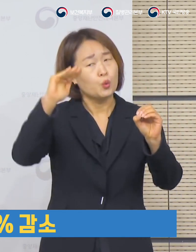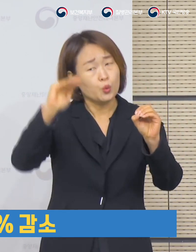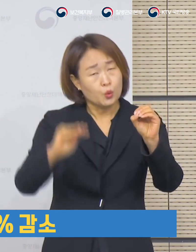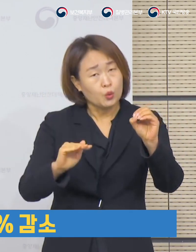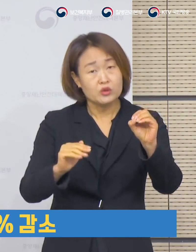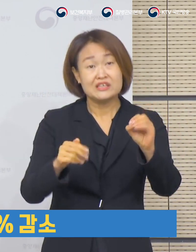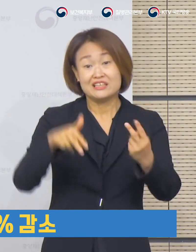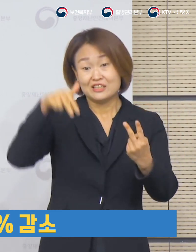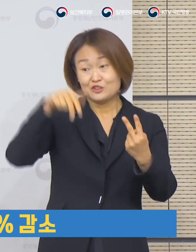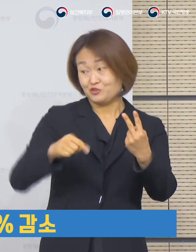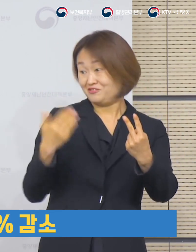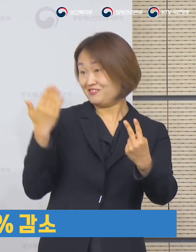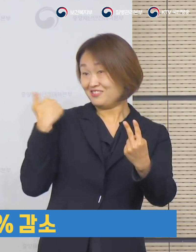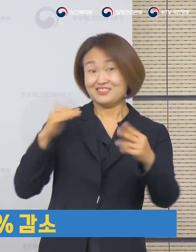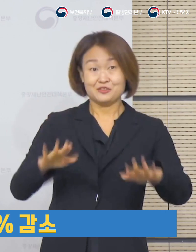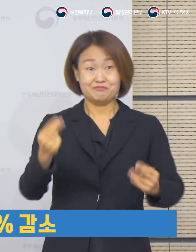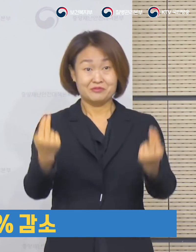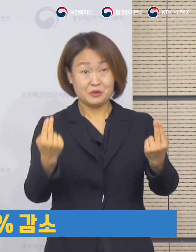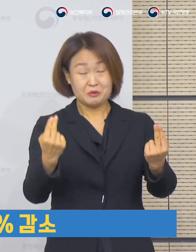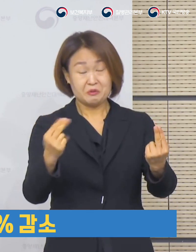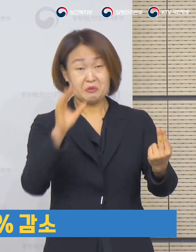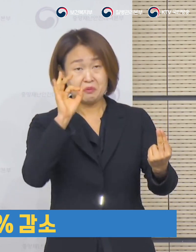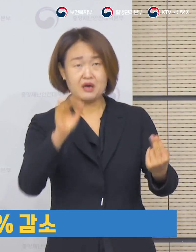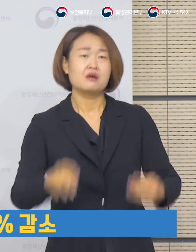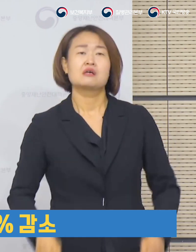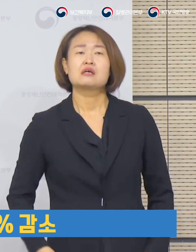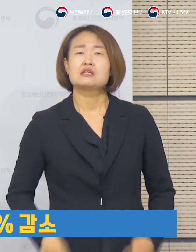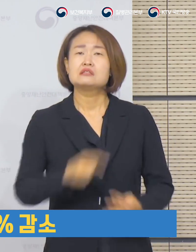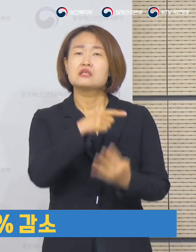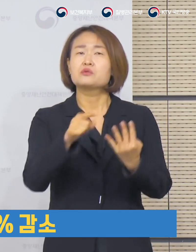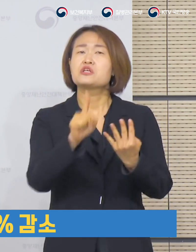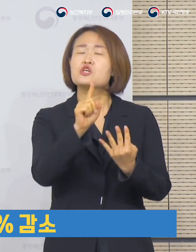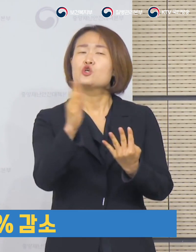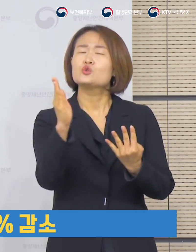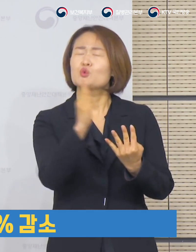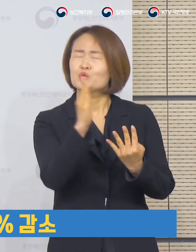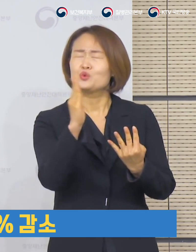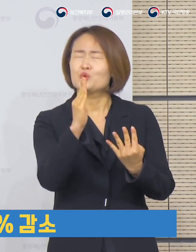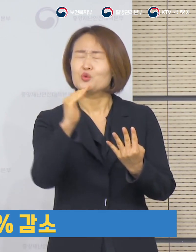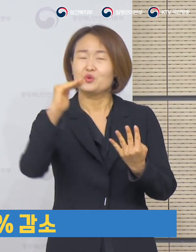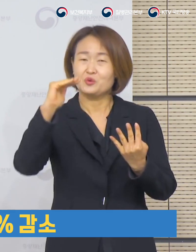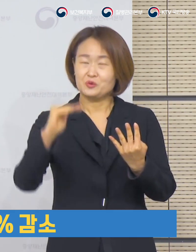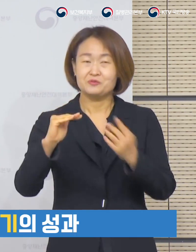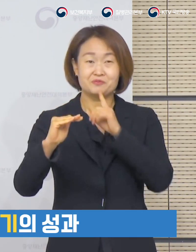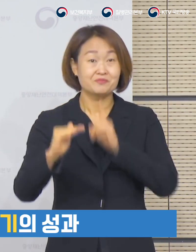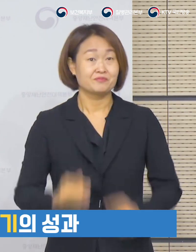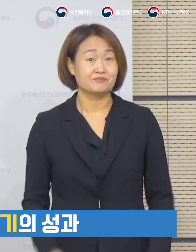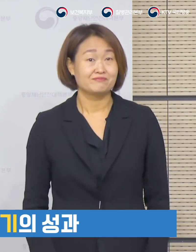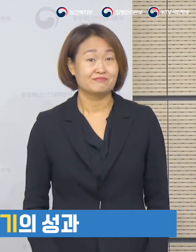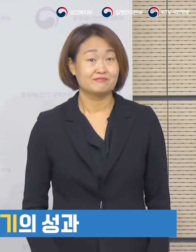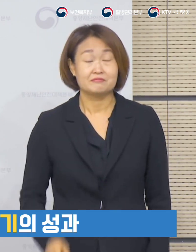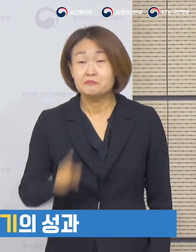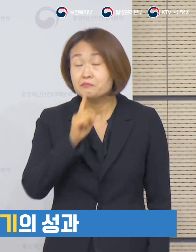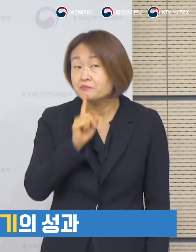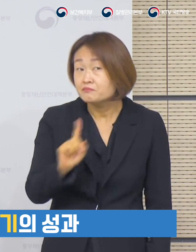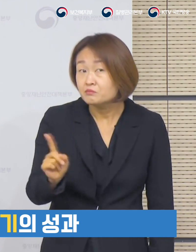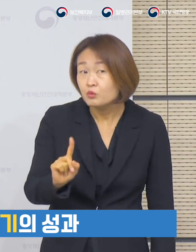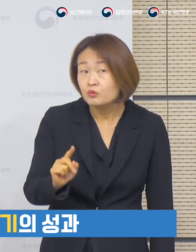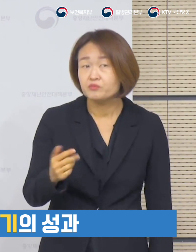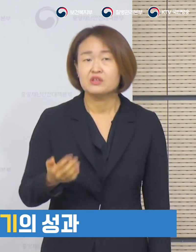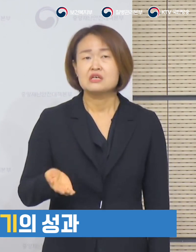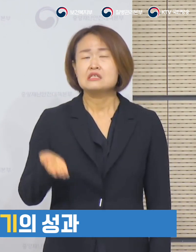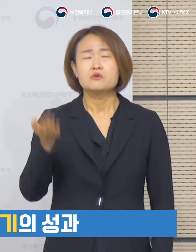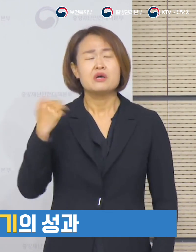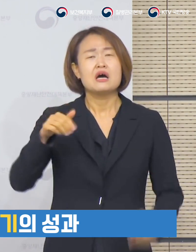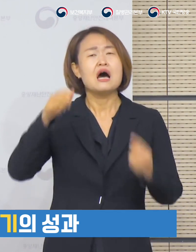2주 전과 비교했을 때는 약 4분의 1에 불과한 수준입니다. 이는 지난